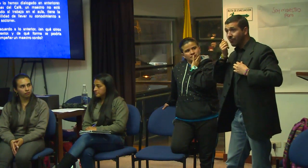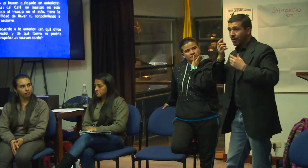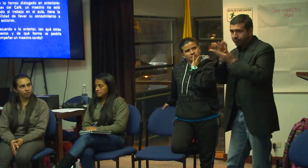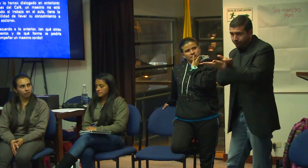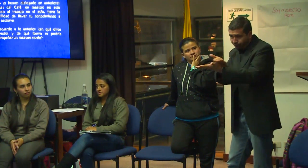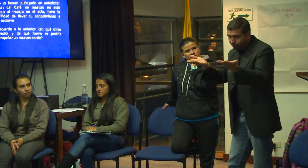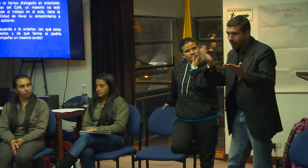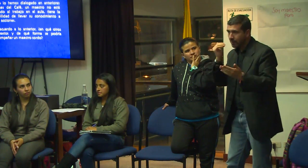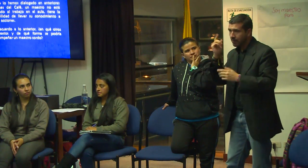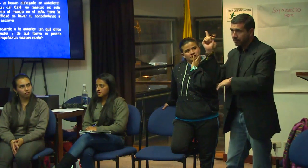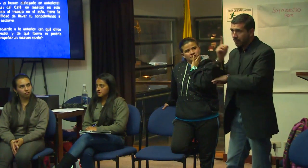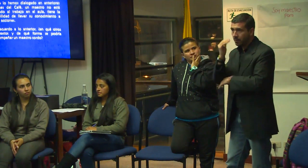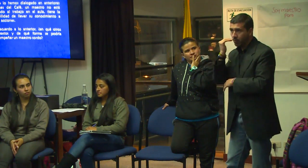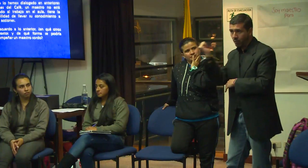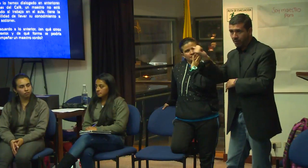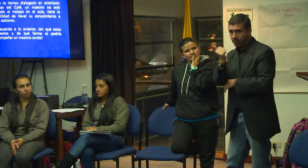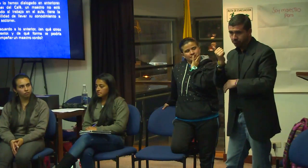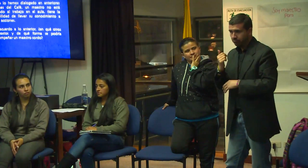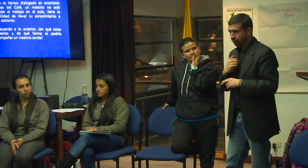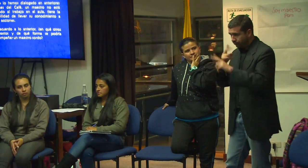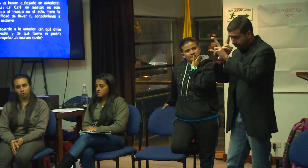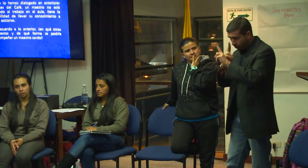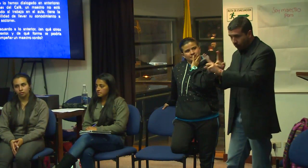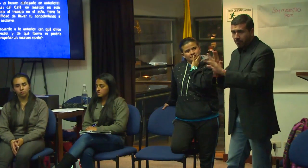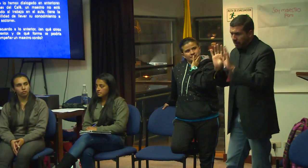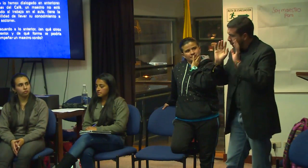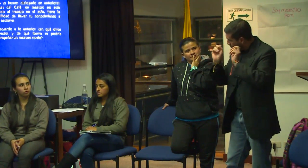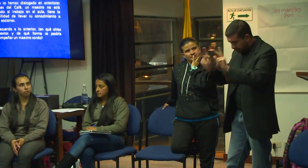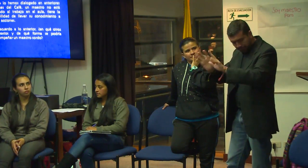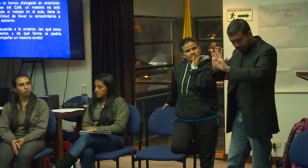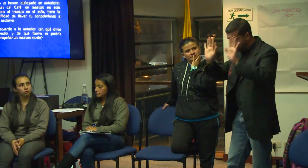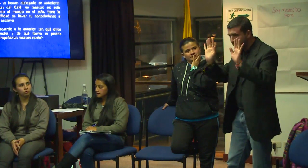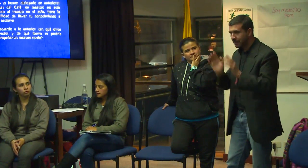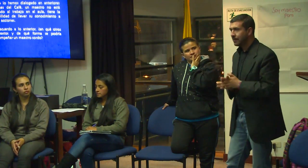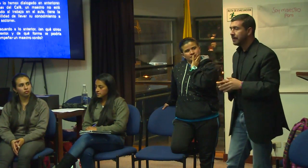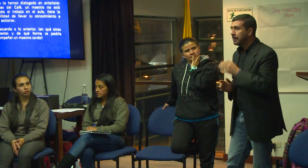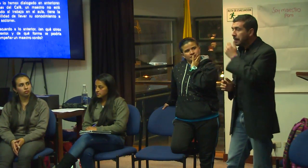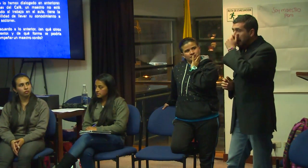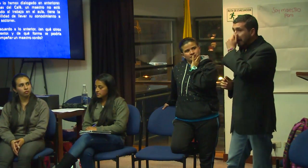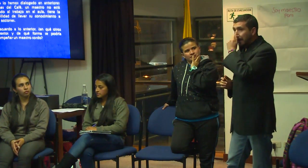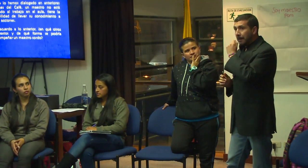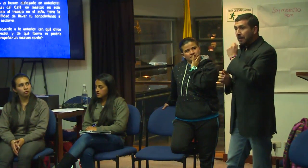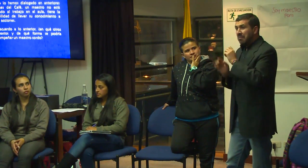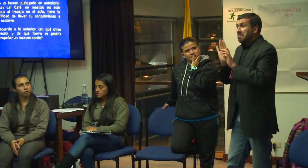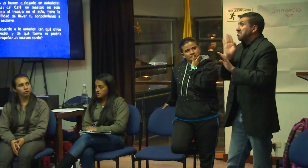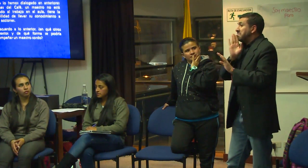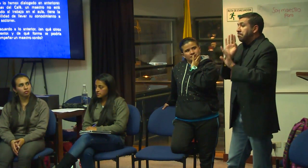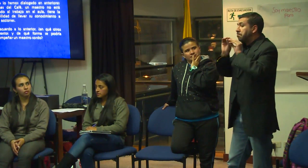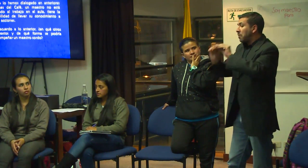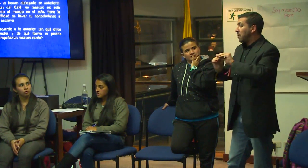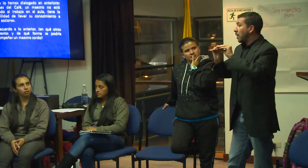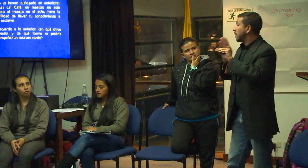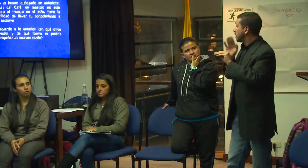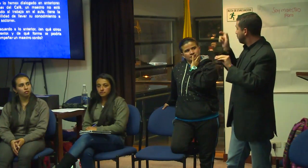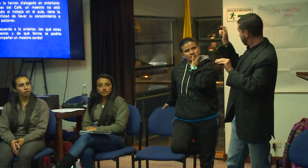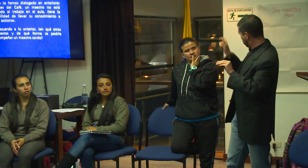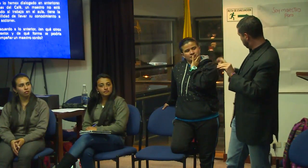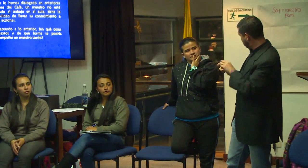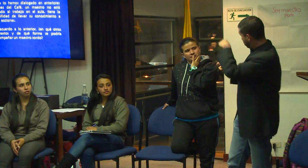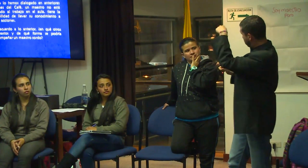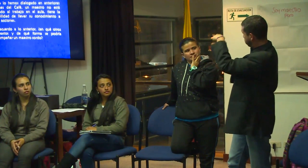por ejemplo, Omar dijo, bueno, aquí tengo la camisa de color rosado por el Día Internacional de la Mujer, ¿sí?